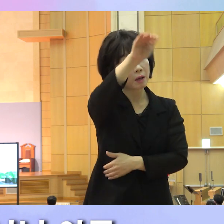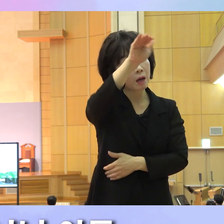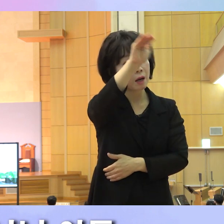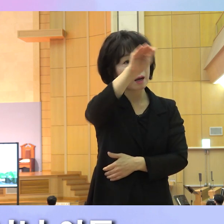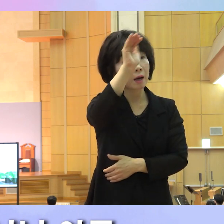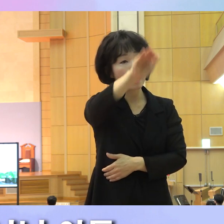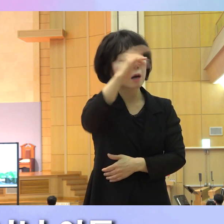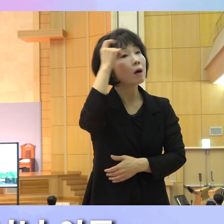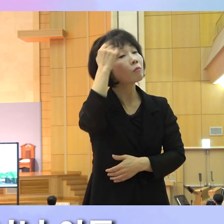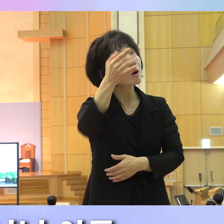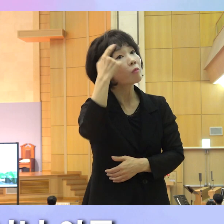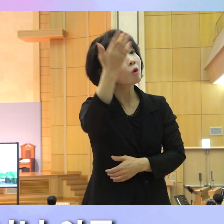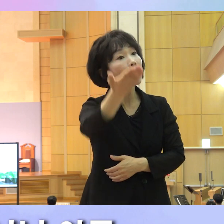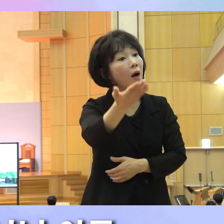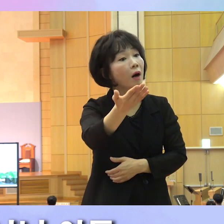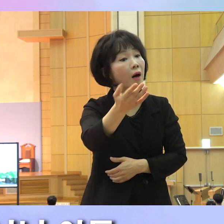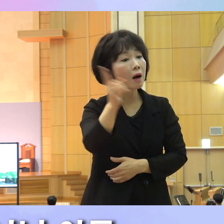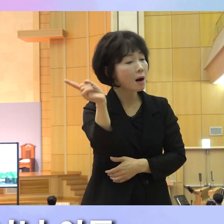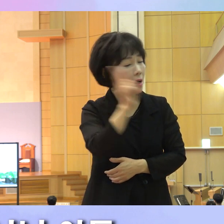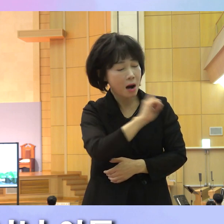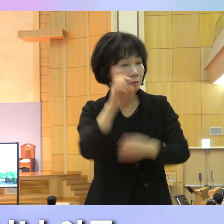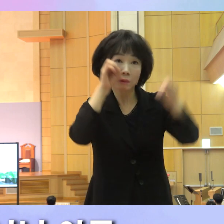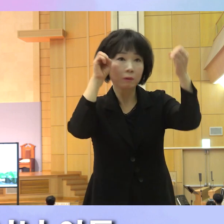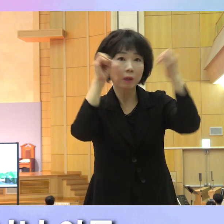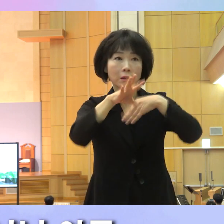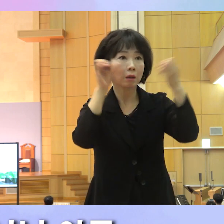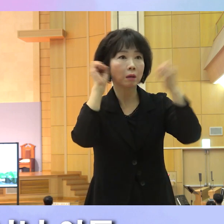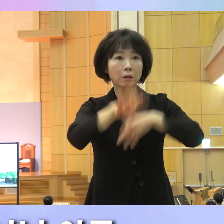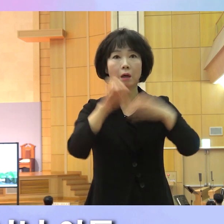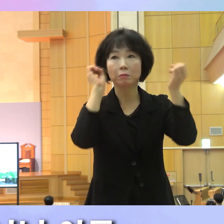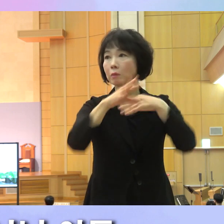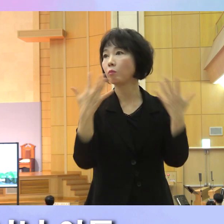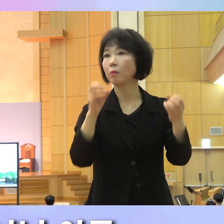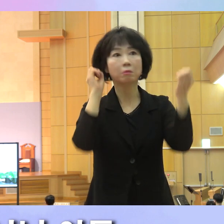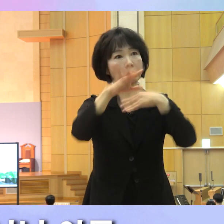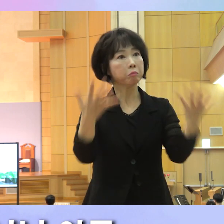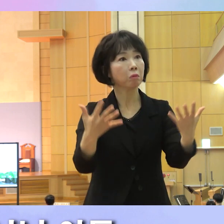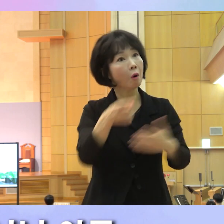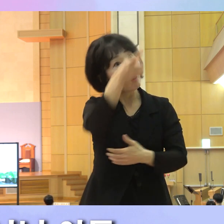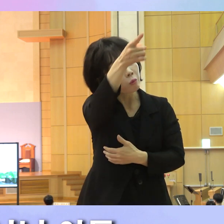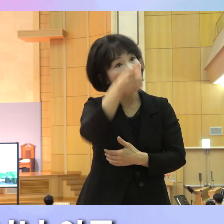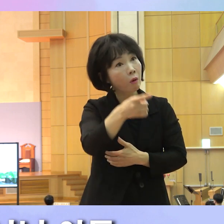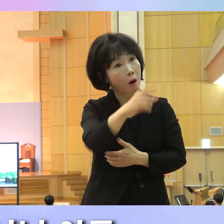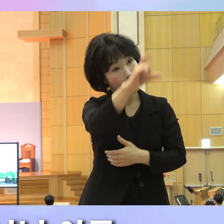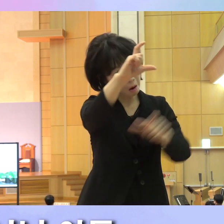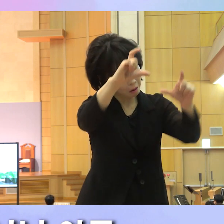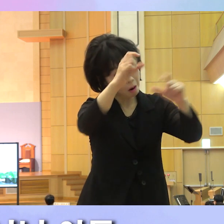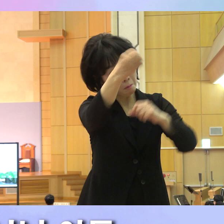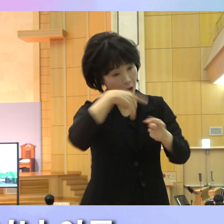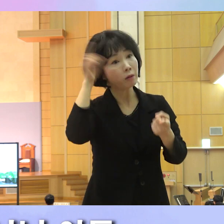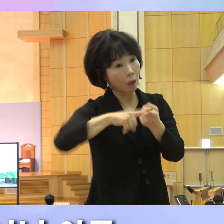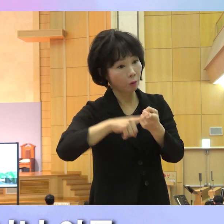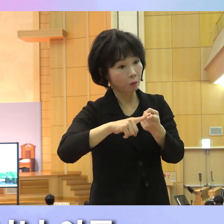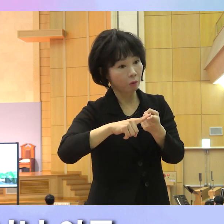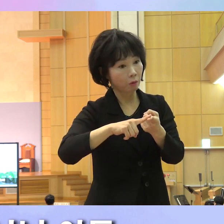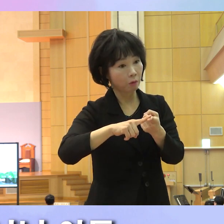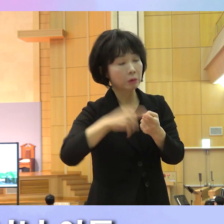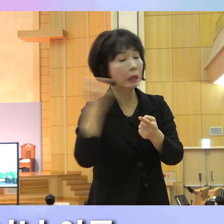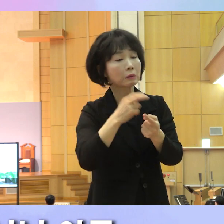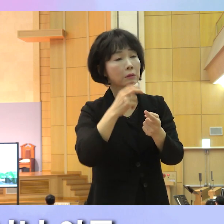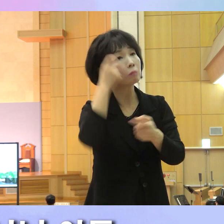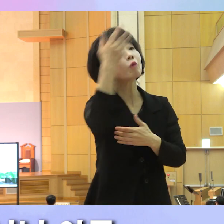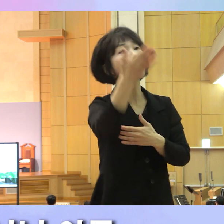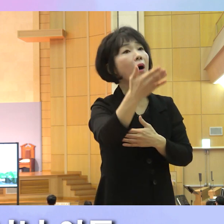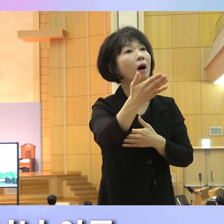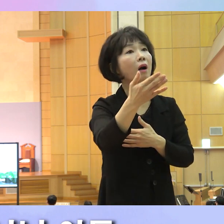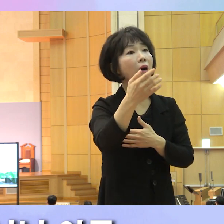아무 대답도 없느냐? 왜 이렇게 네가 말한 것을 갖다가 다시 너에게 물어보는데 왜